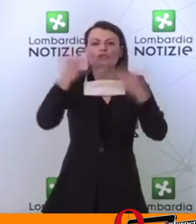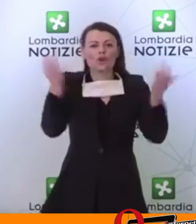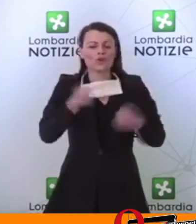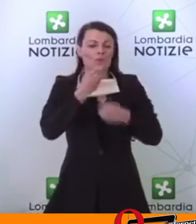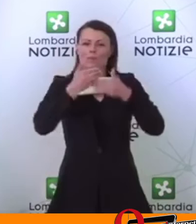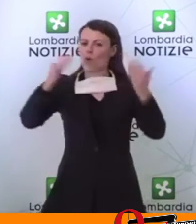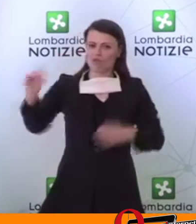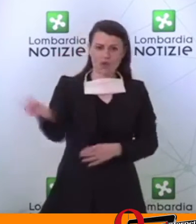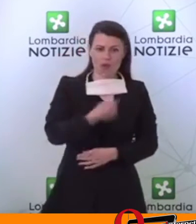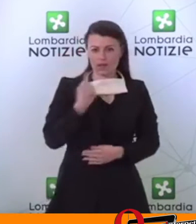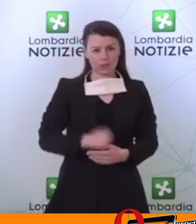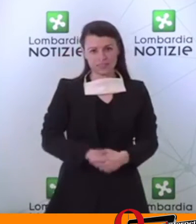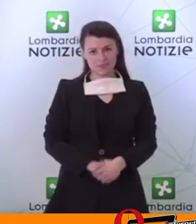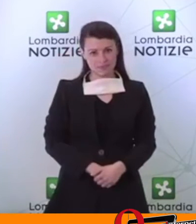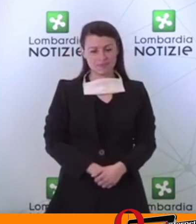Buongiorno a tutti.